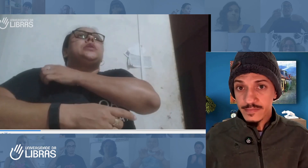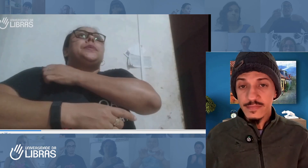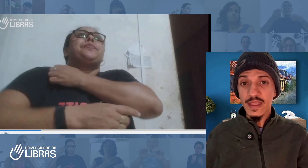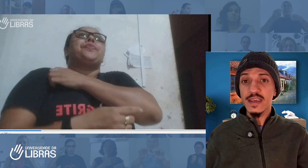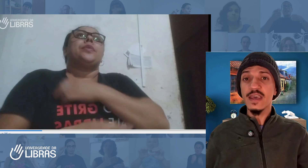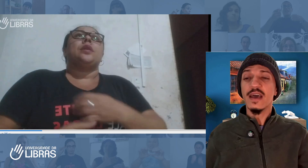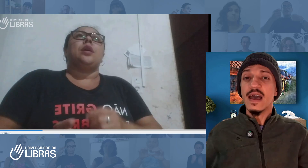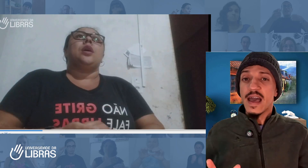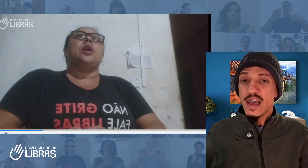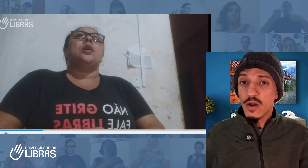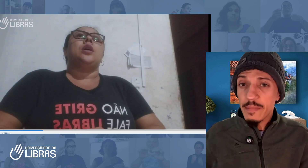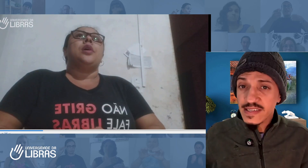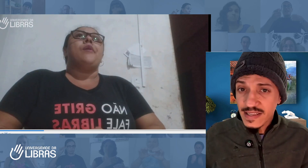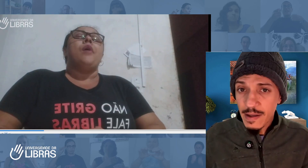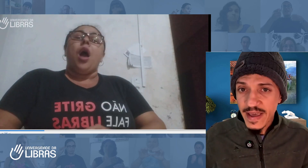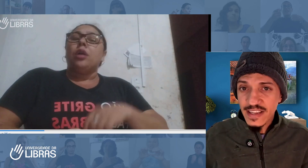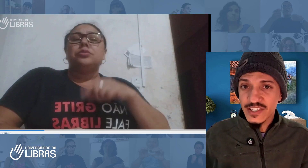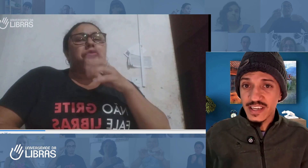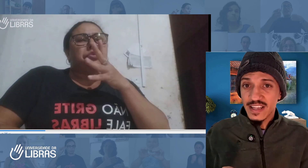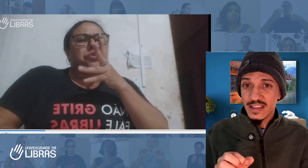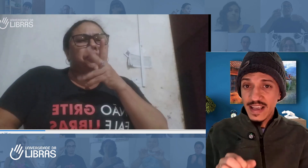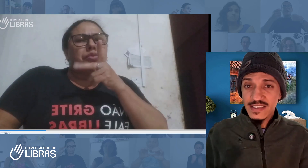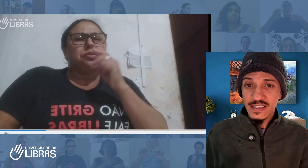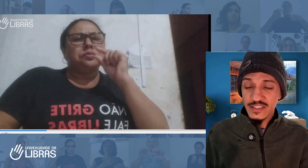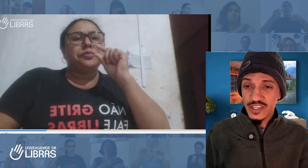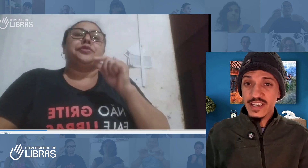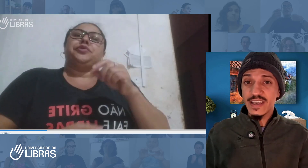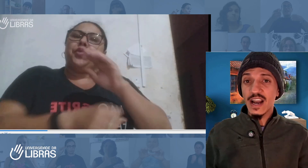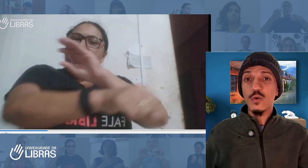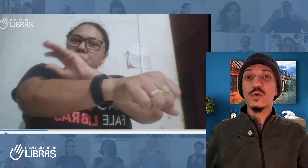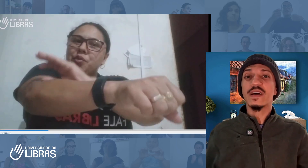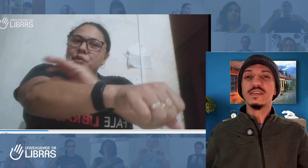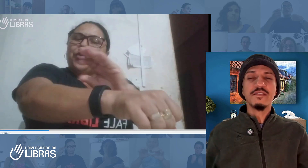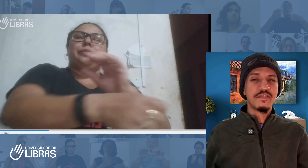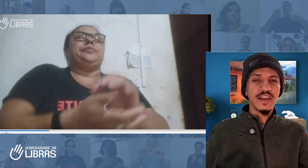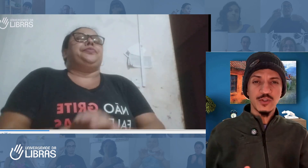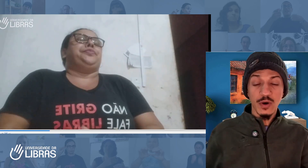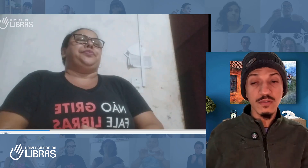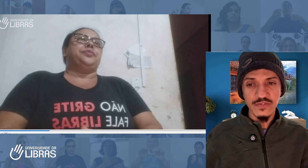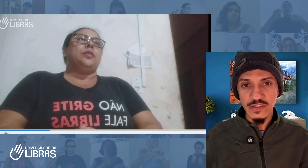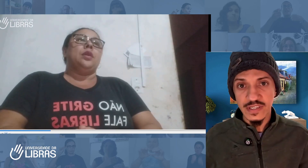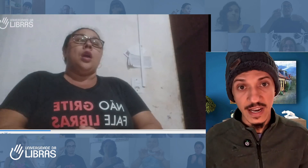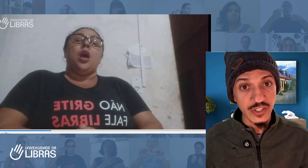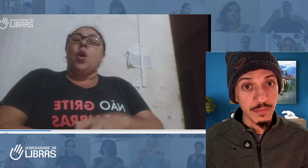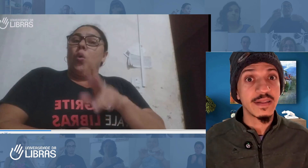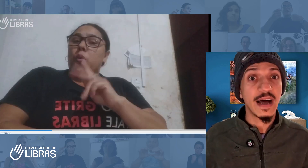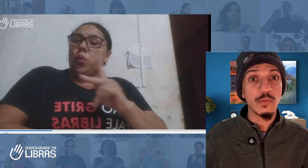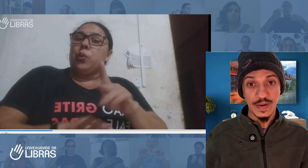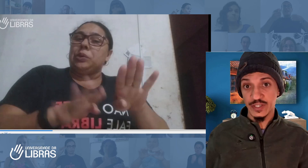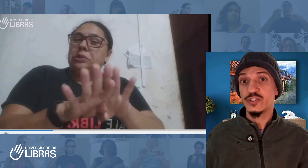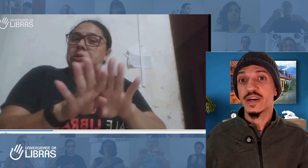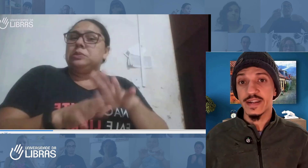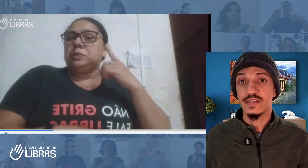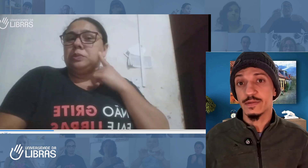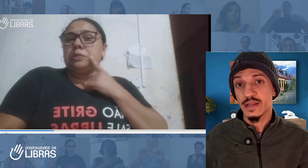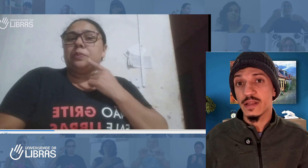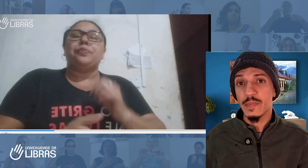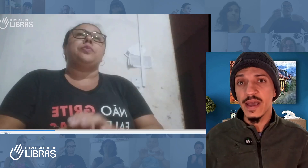E eu lembro exatamente nesse dia aqui, ela contando esse vídeo, outros vídeos que ela tinha mandado para a gente de agradecimento também,